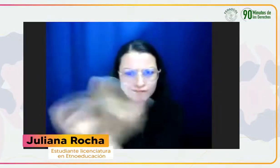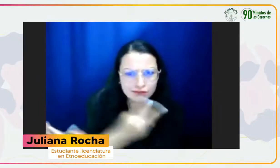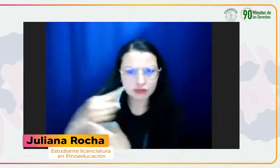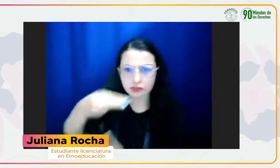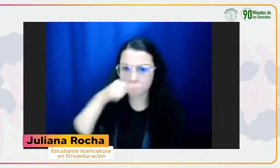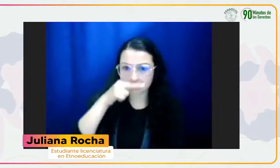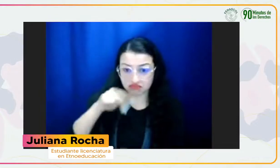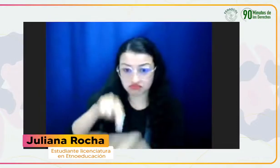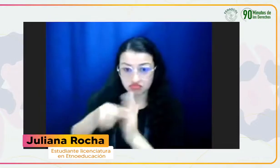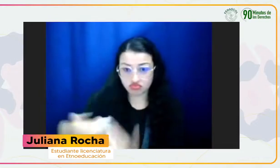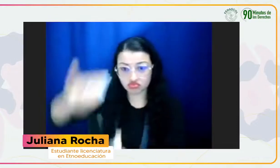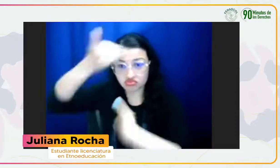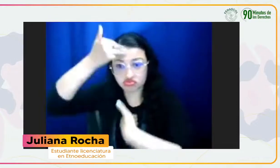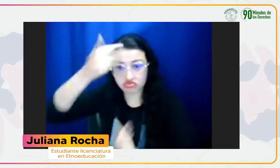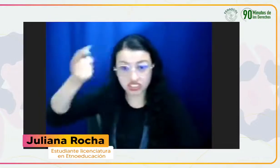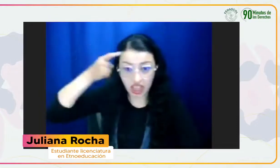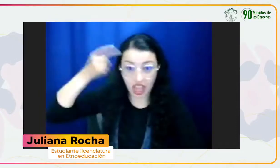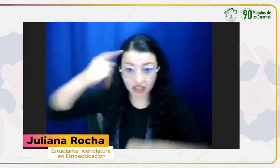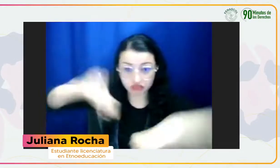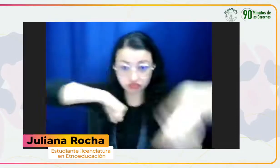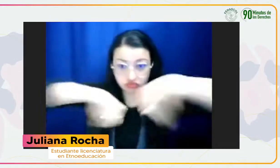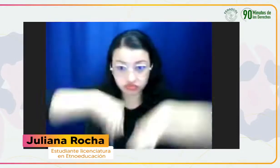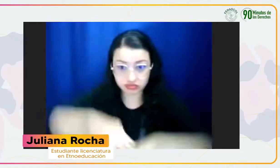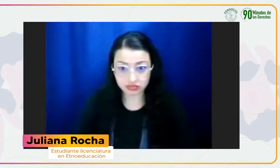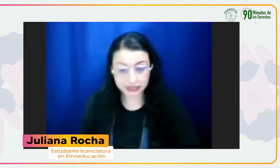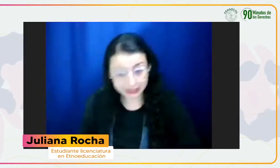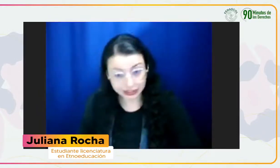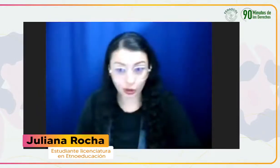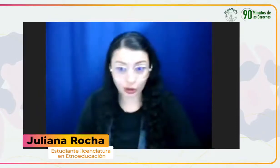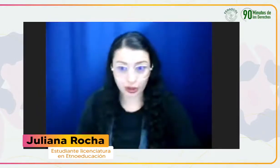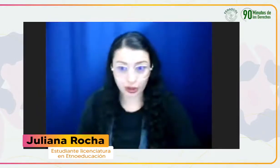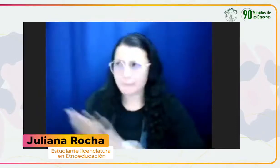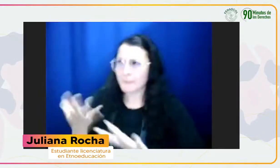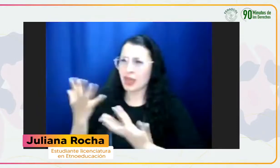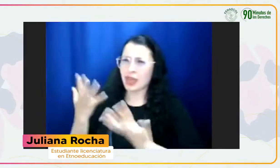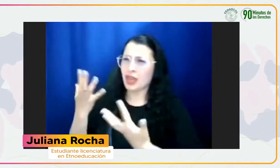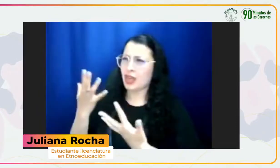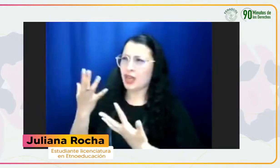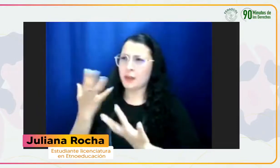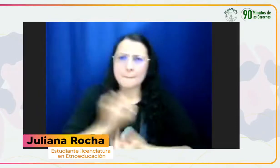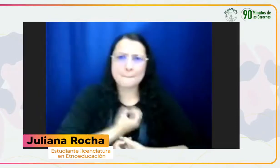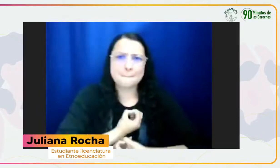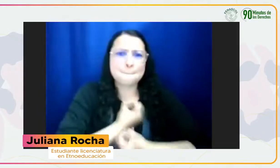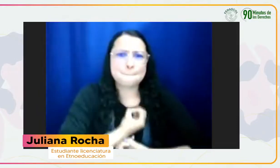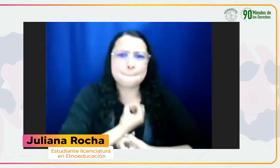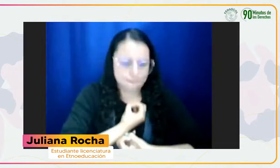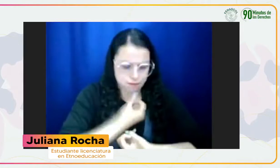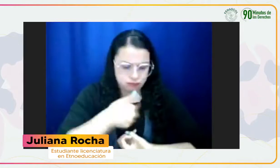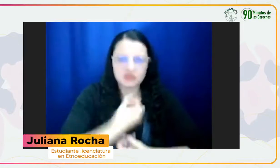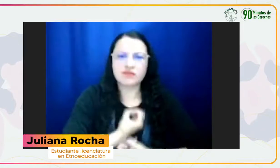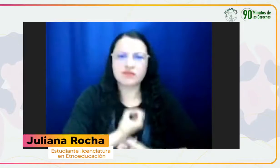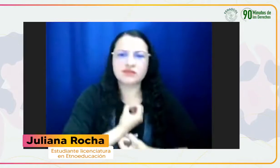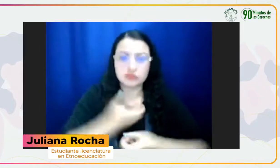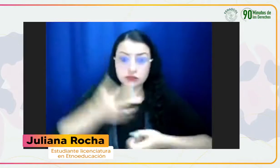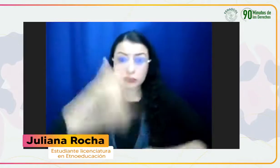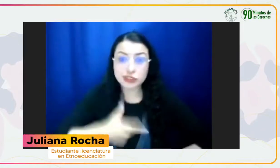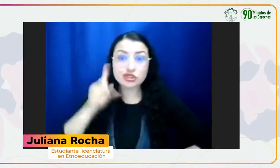violencia sexual hacia los niños, los niños ya tienen esta conciencia de salir a movilizarse al respecto.